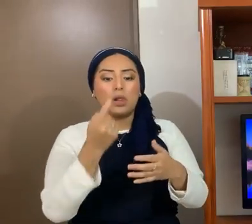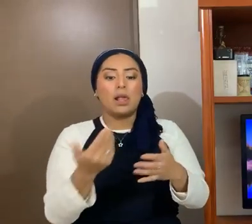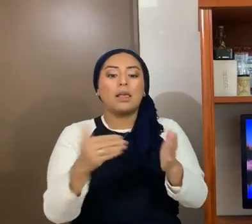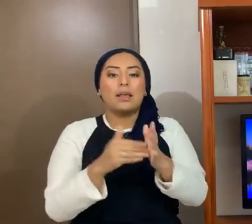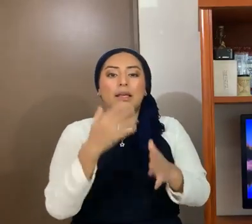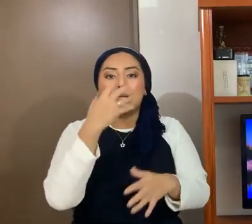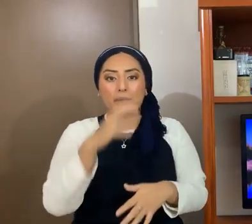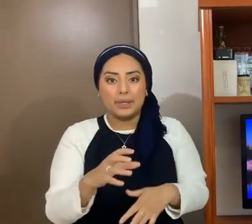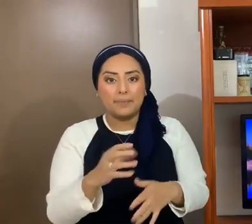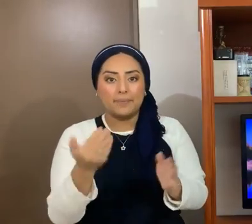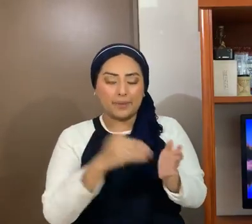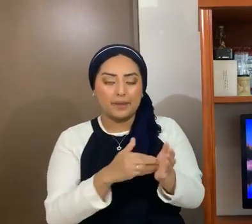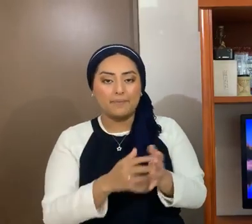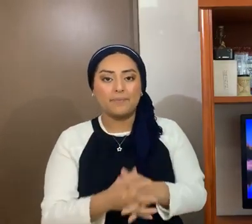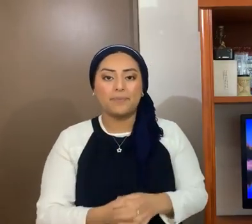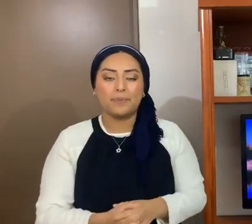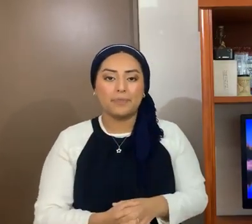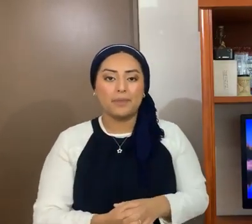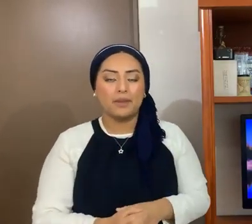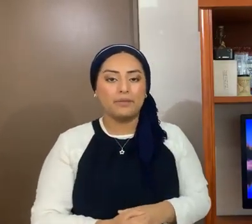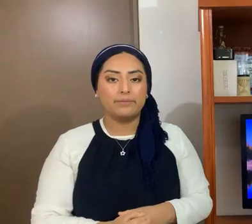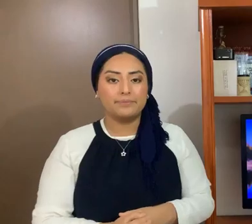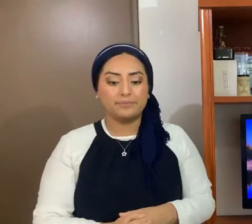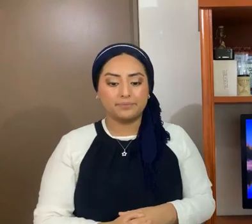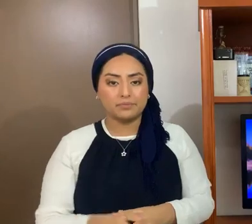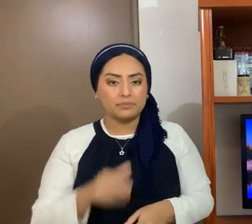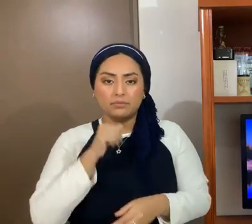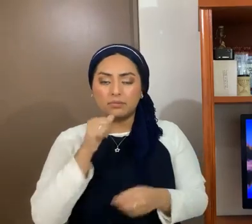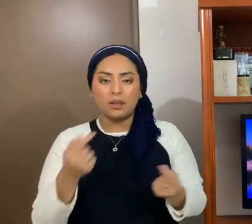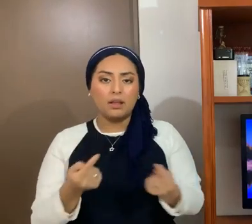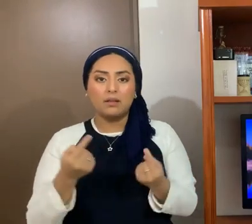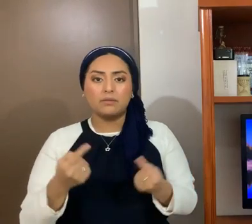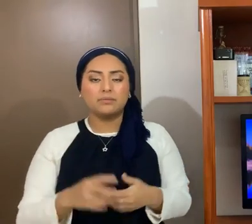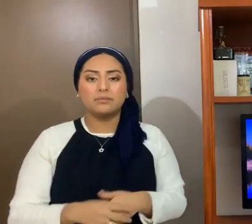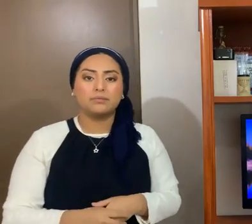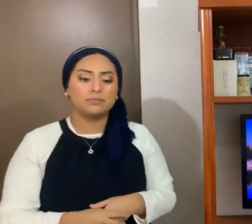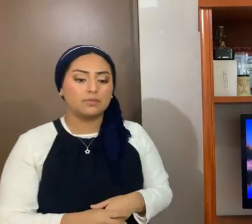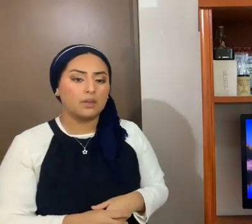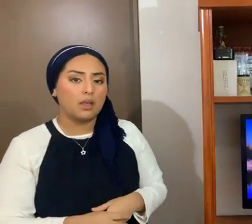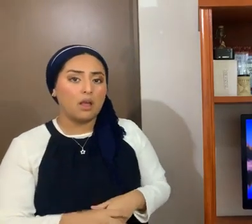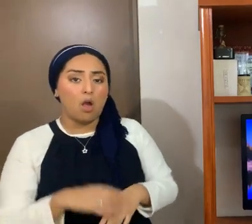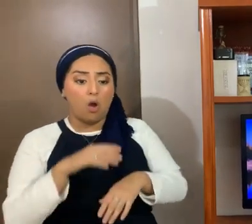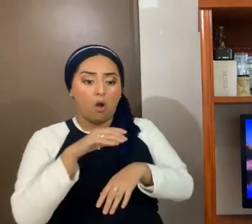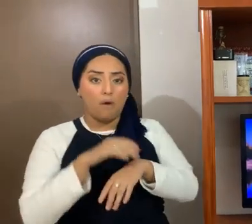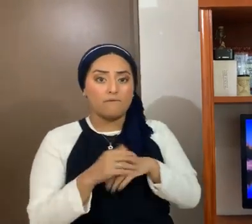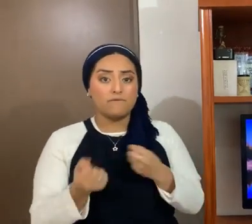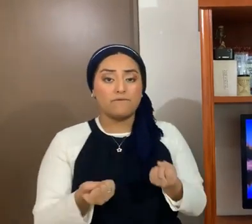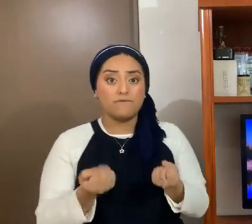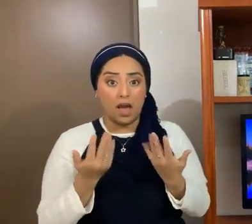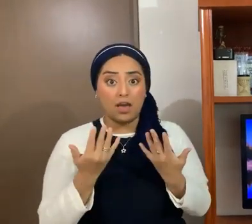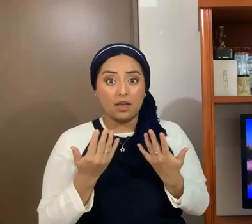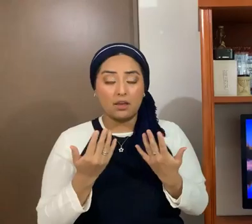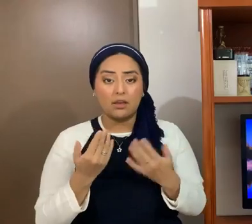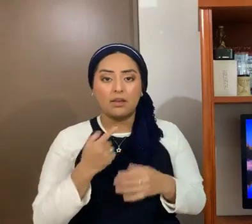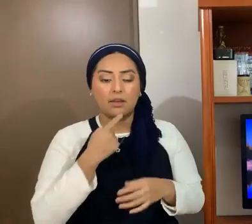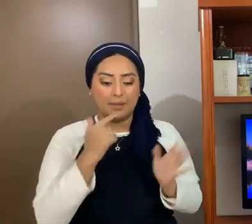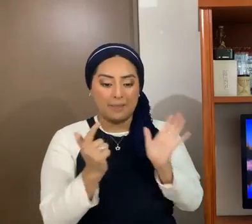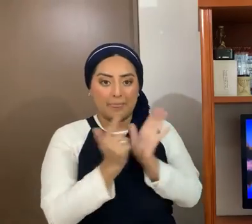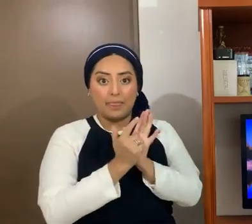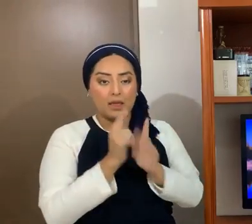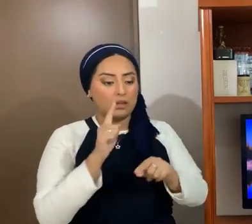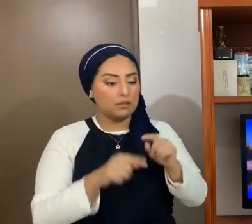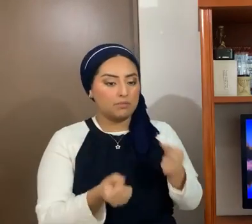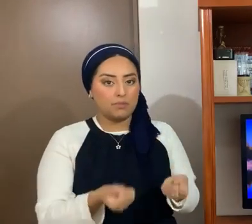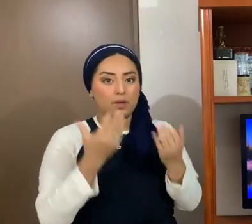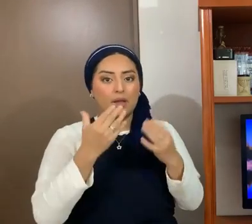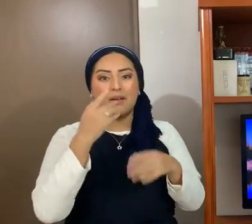se calienta. ¿Amén? Y no es pecado. El encender fuego aquí, el no encender fuego, se